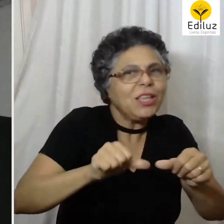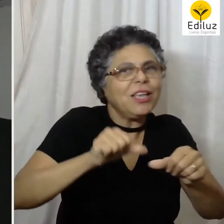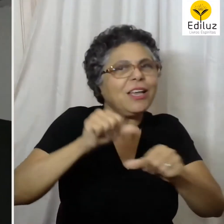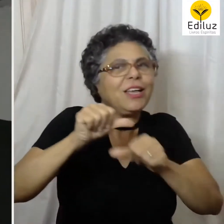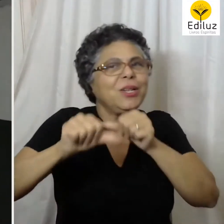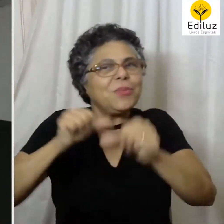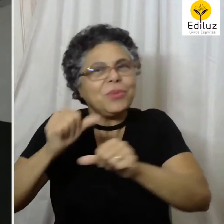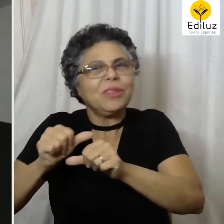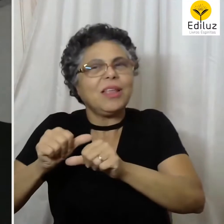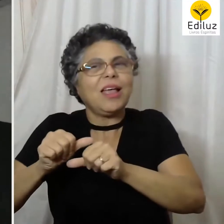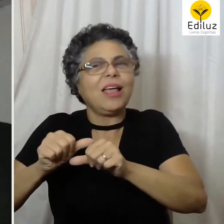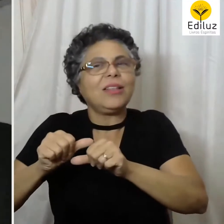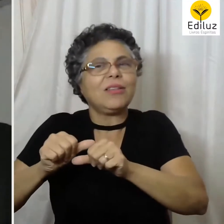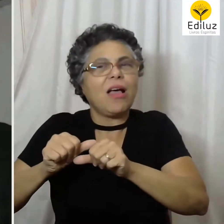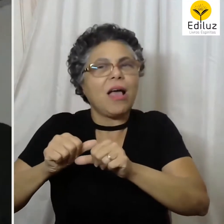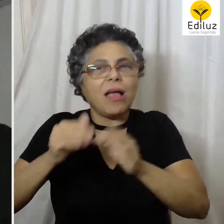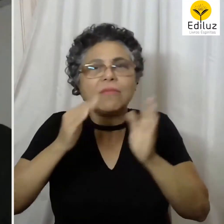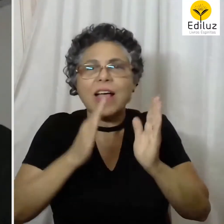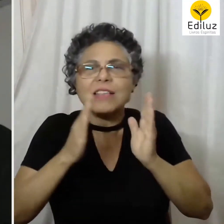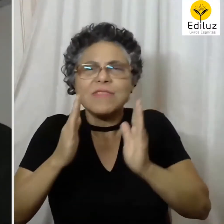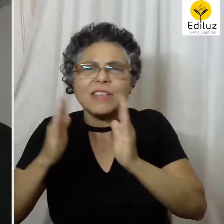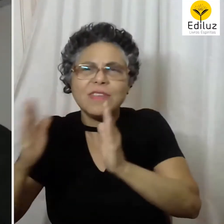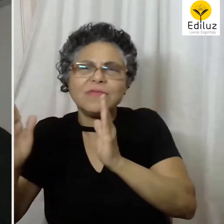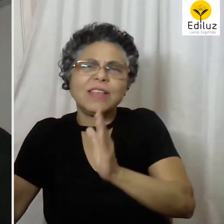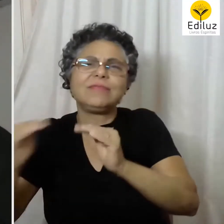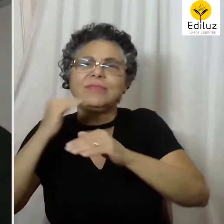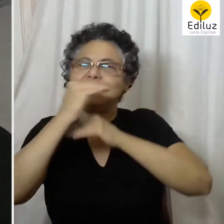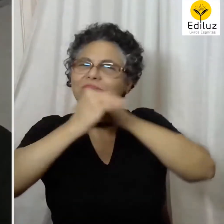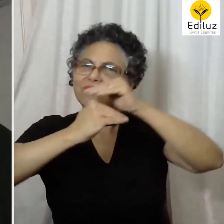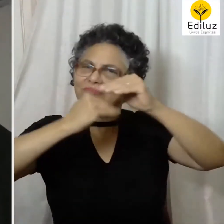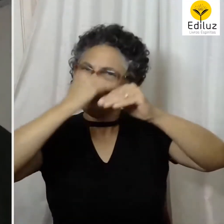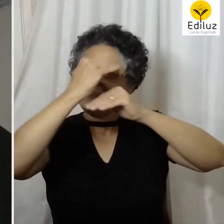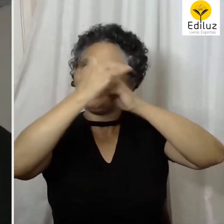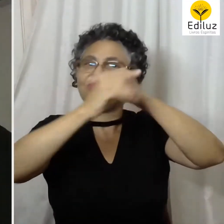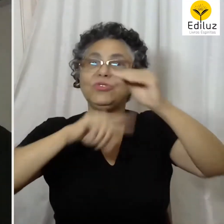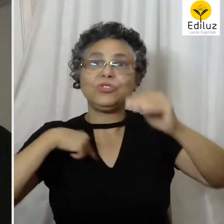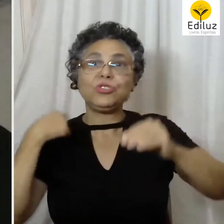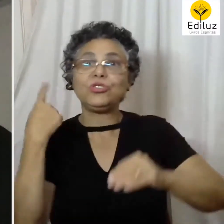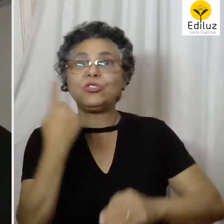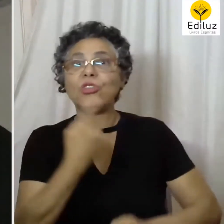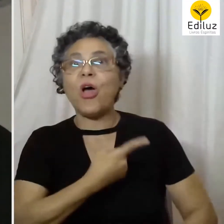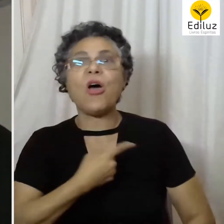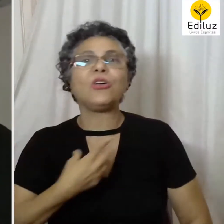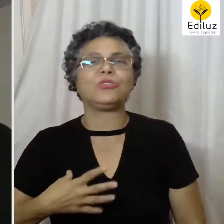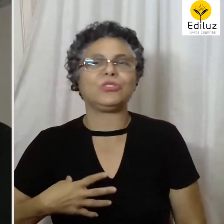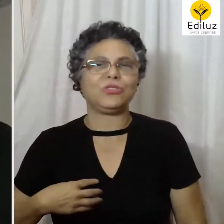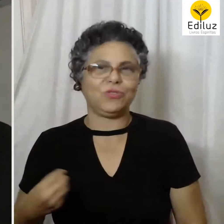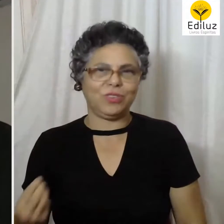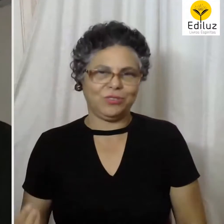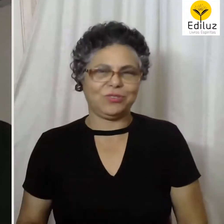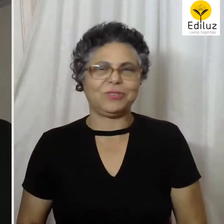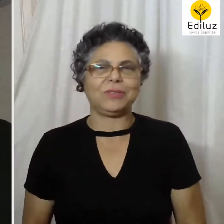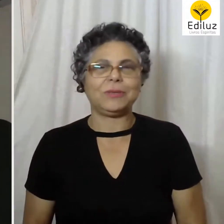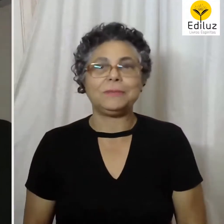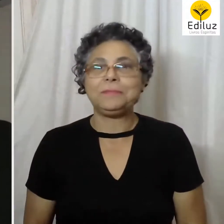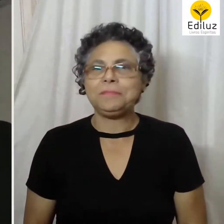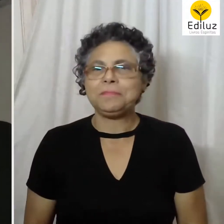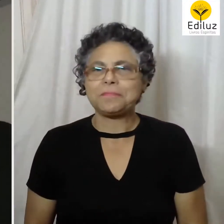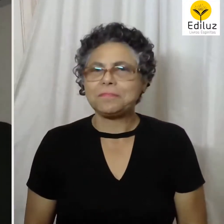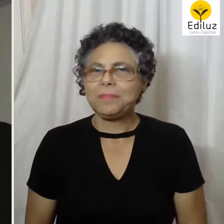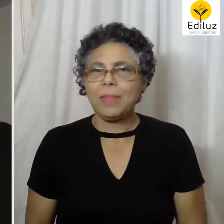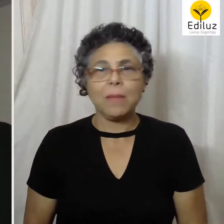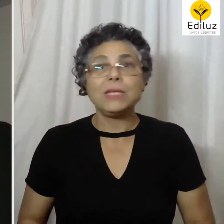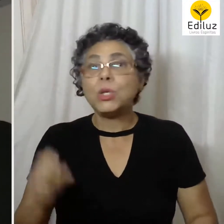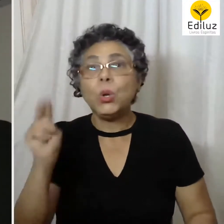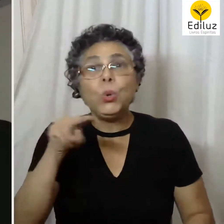a cada fase de desenvolvimento humano dos nossos filhos. Mas não se